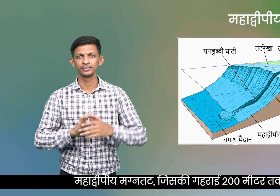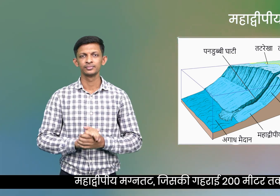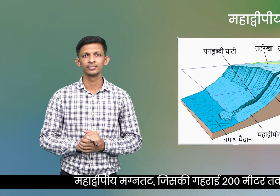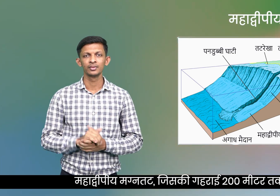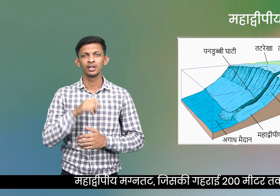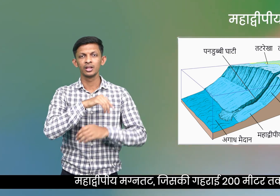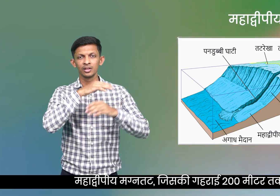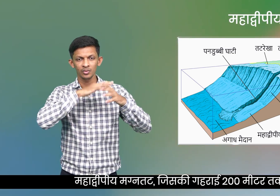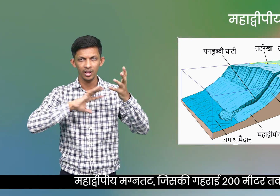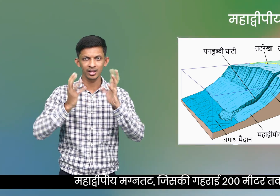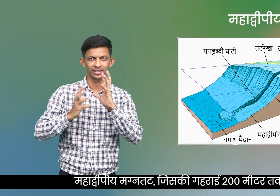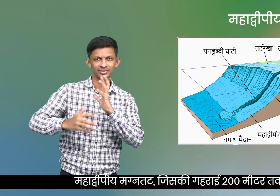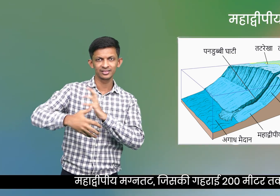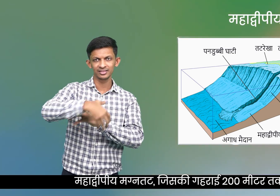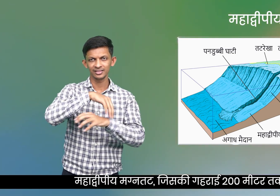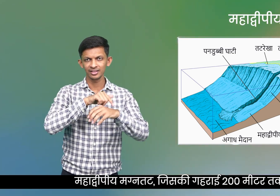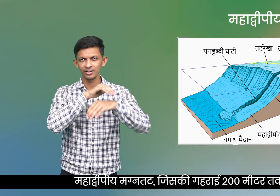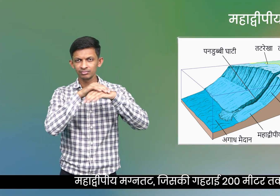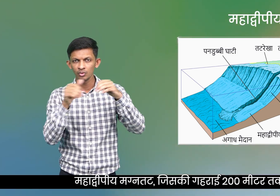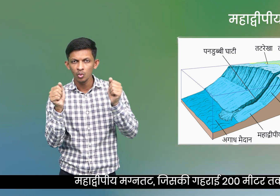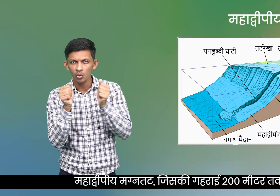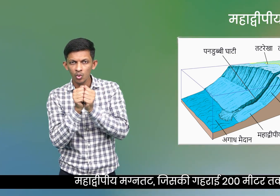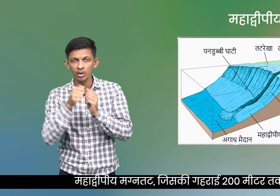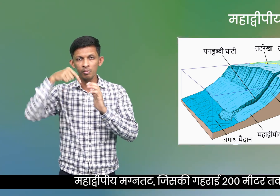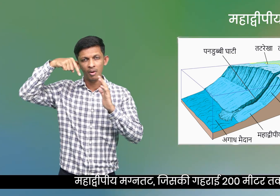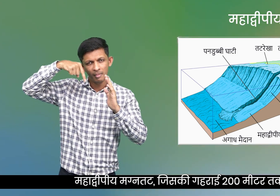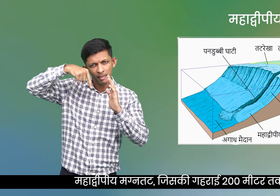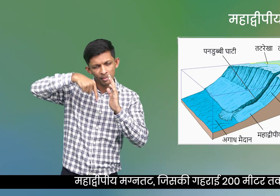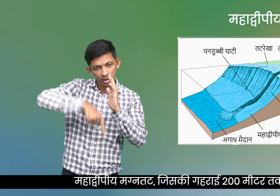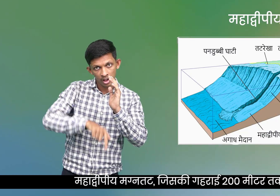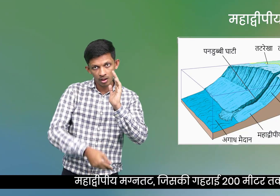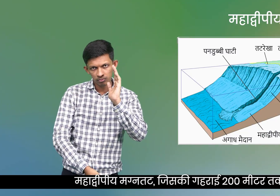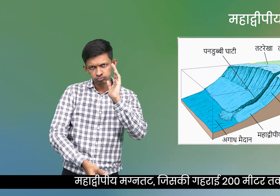महाद्वीपीय मग्नतट, जिसकी गहराई 200 मीटर तक होती है,